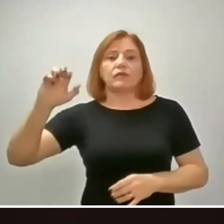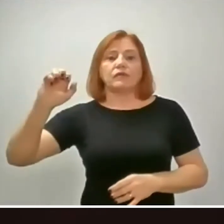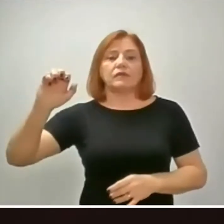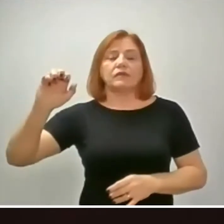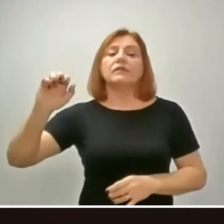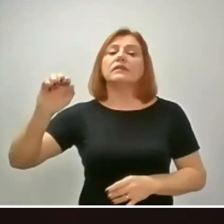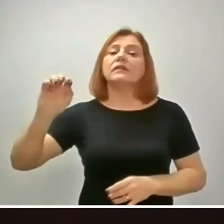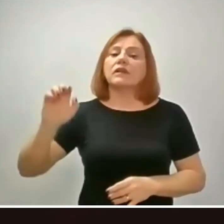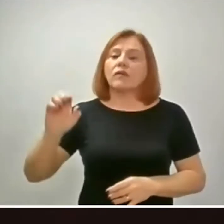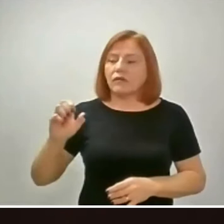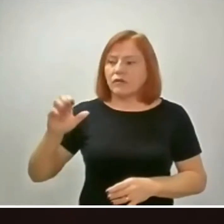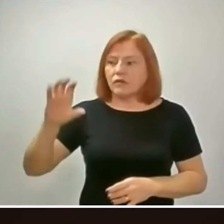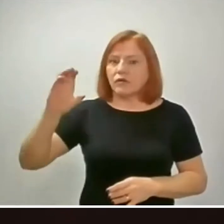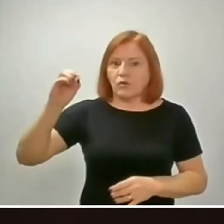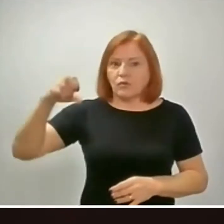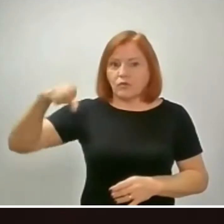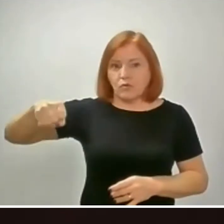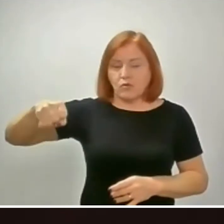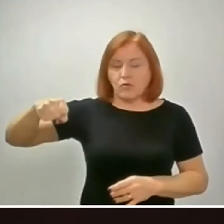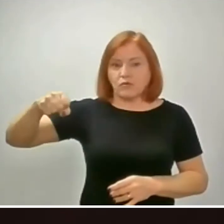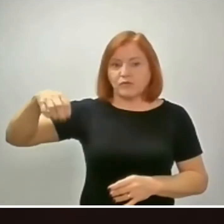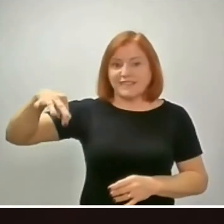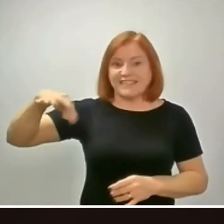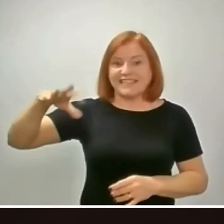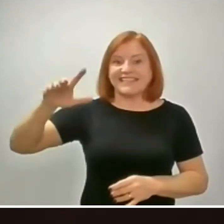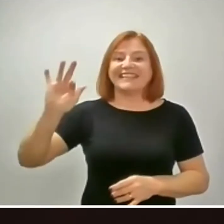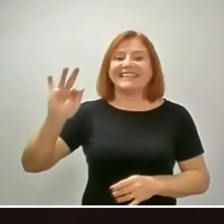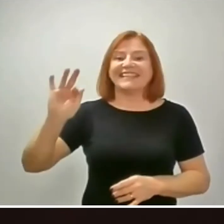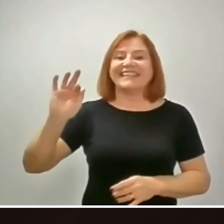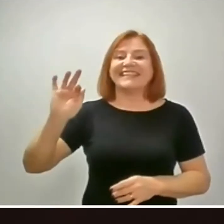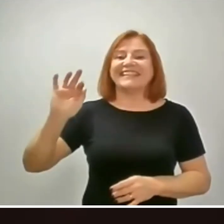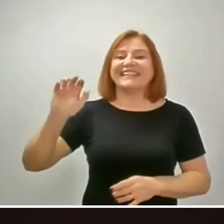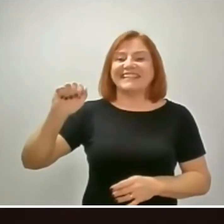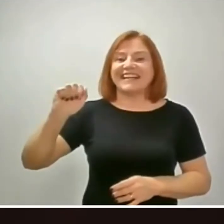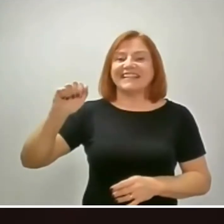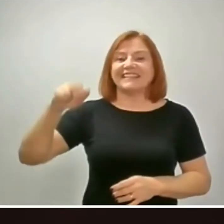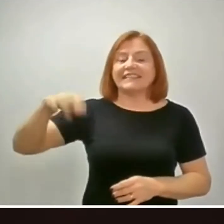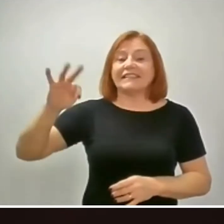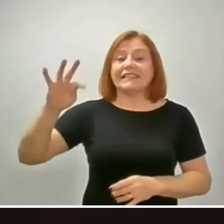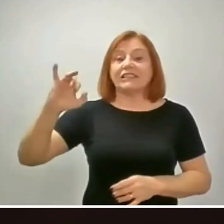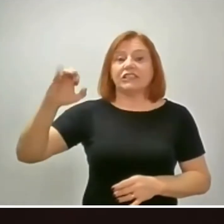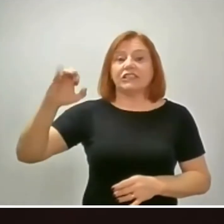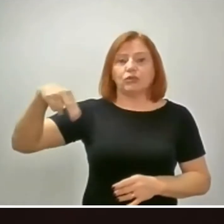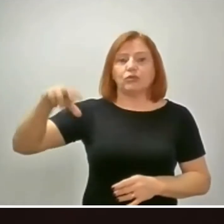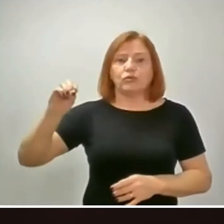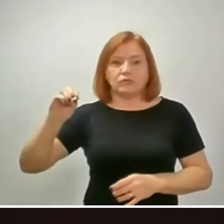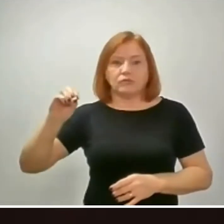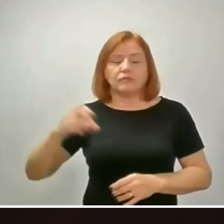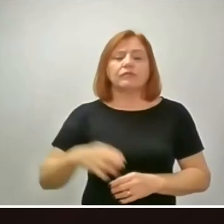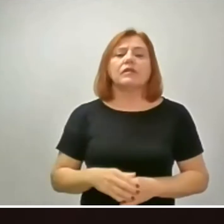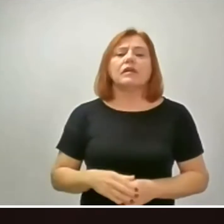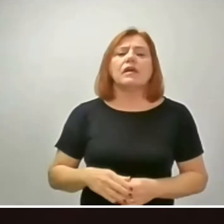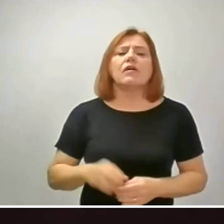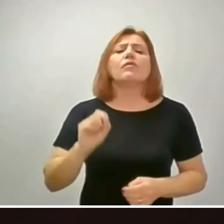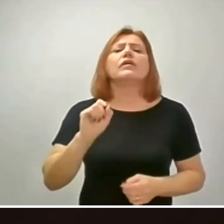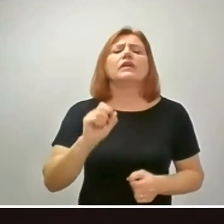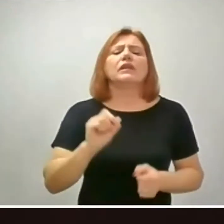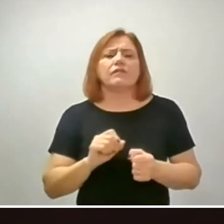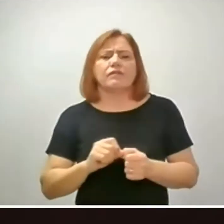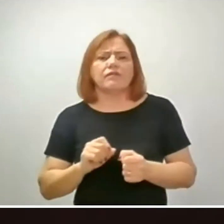a ser assuntos do Estado, né, e houve uma confusão, uma mistura muito grande, porque a igreja é uma coisa